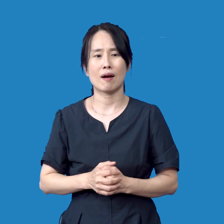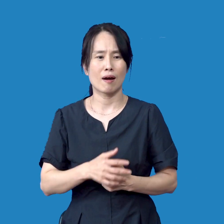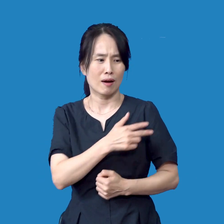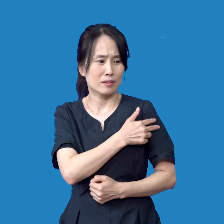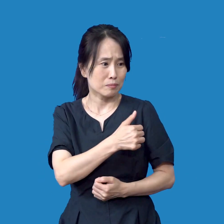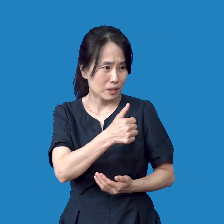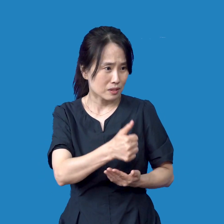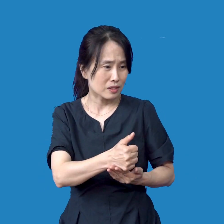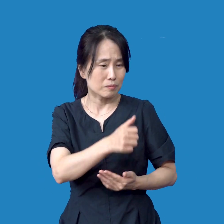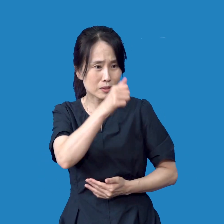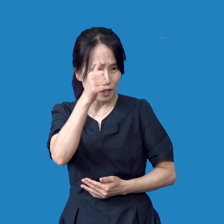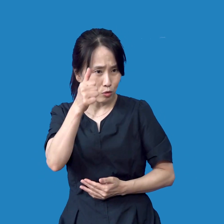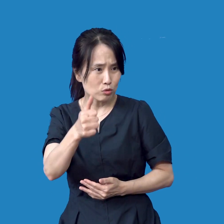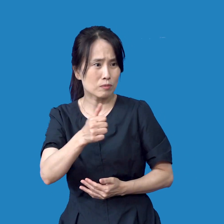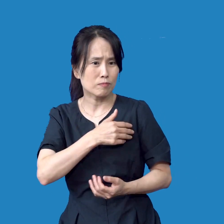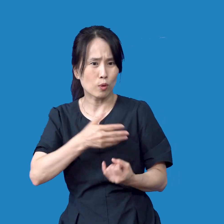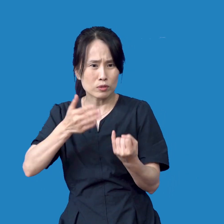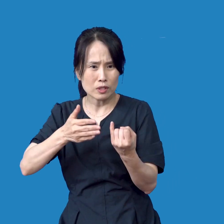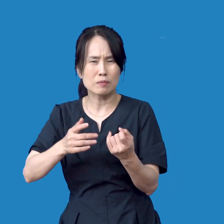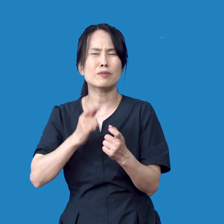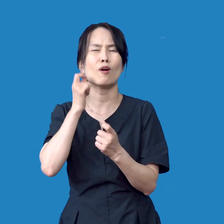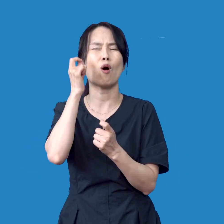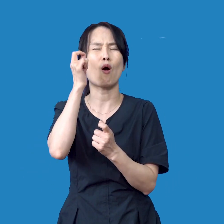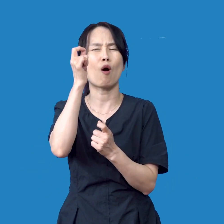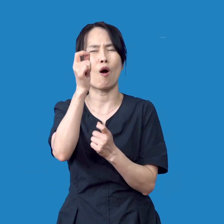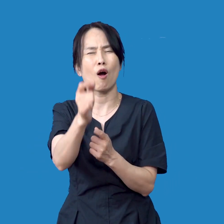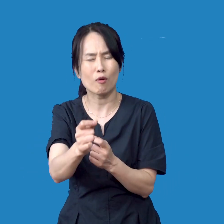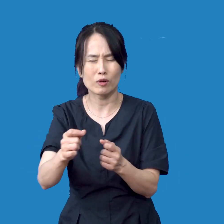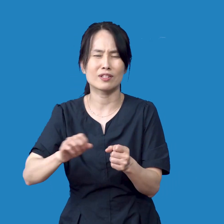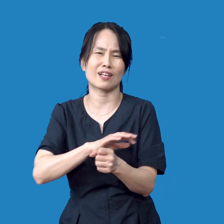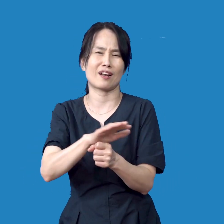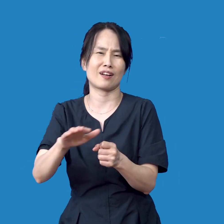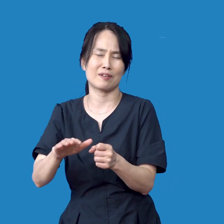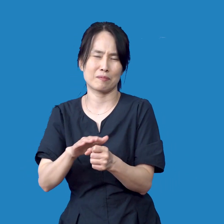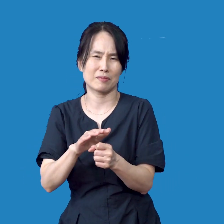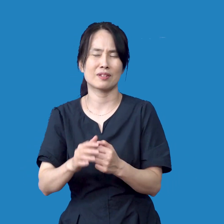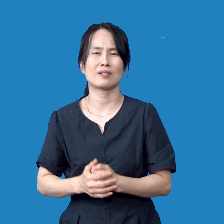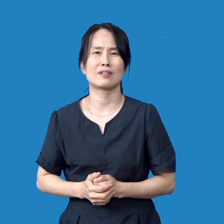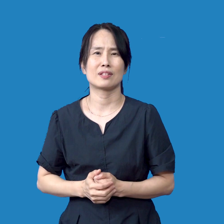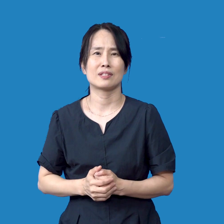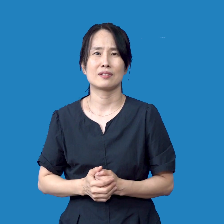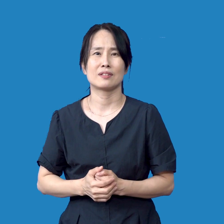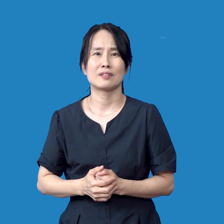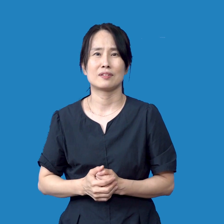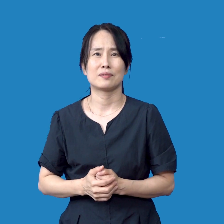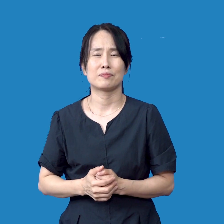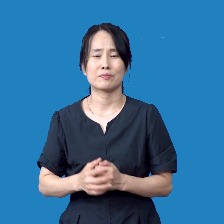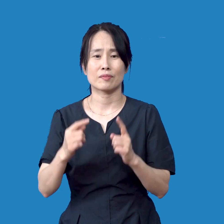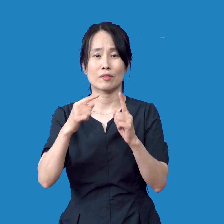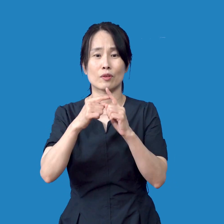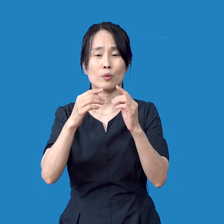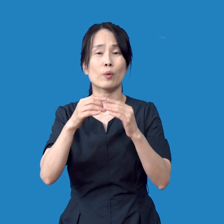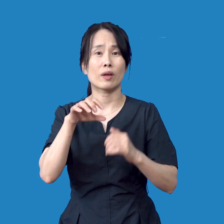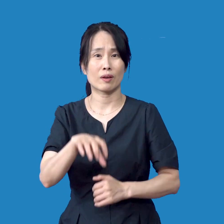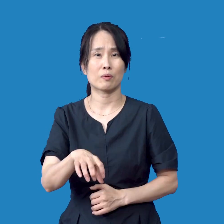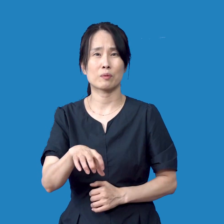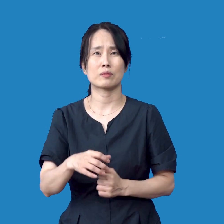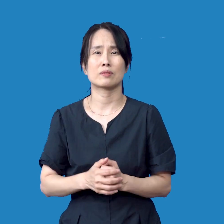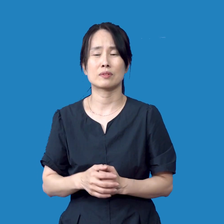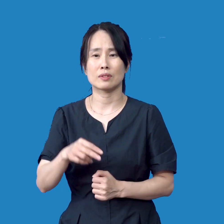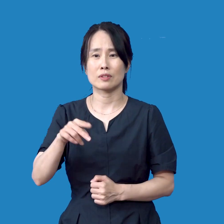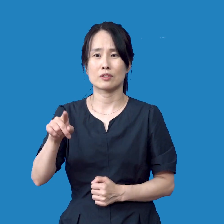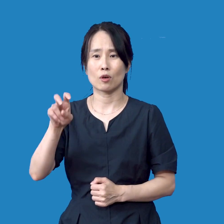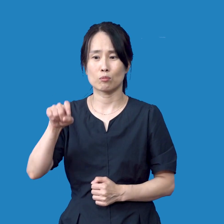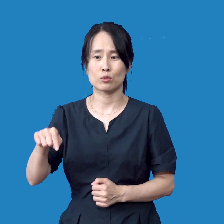집사님, 장로님, 권사님 영원히 사랑합니다. 영원히 사랑합니다. 우리 교회가